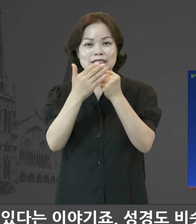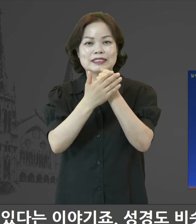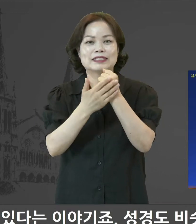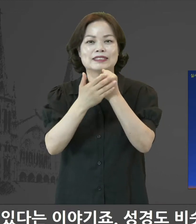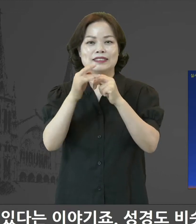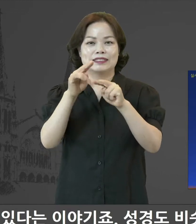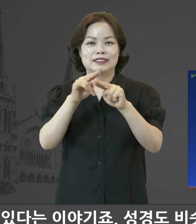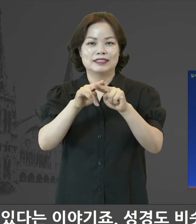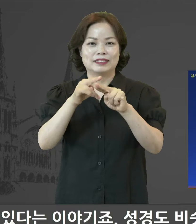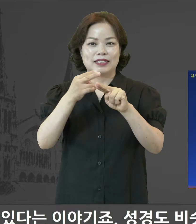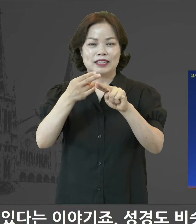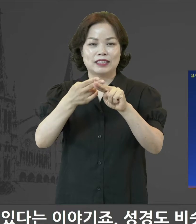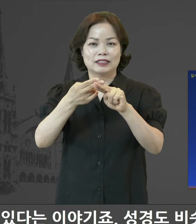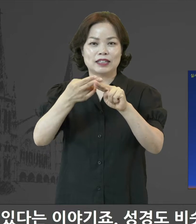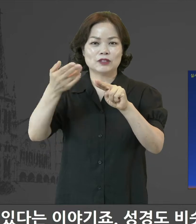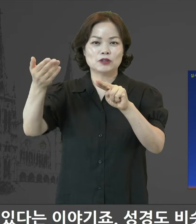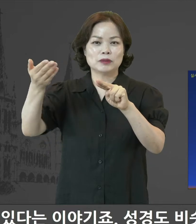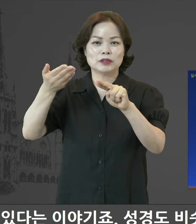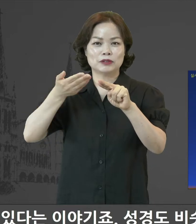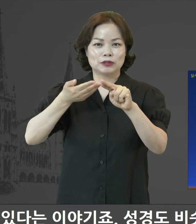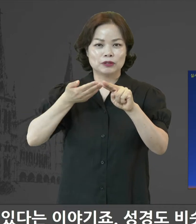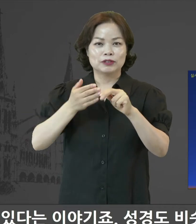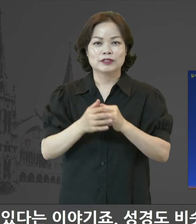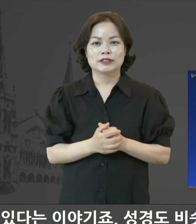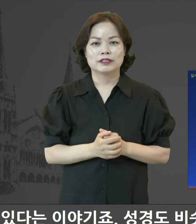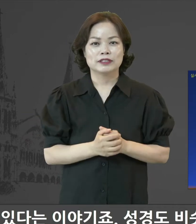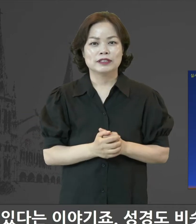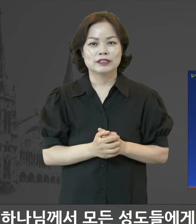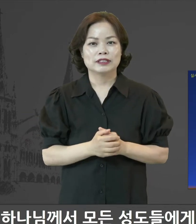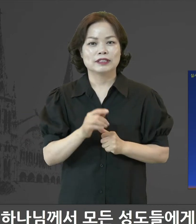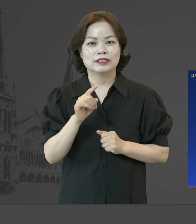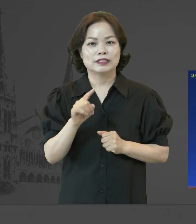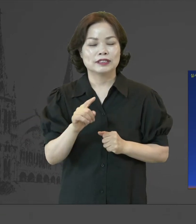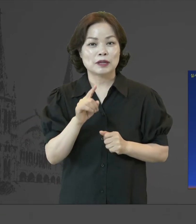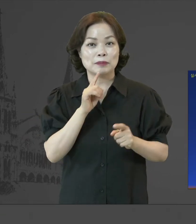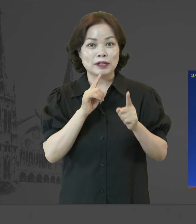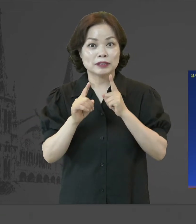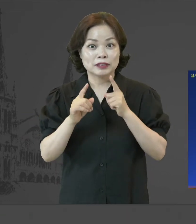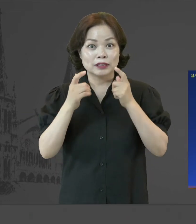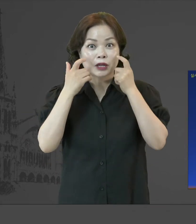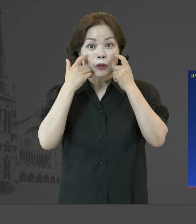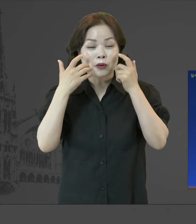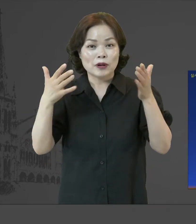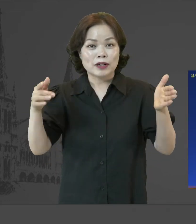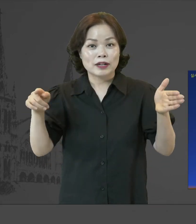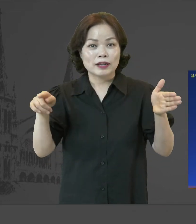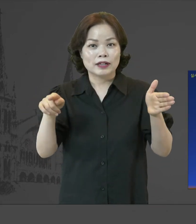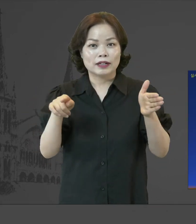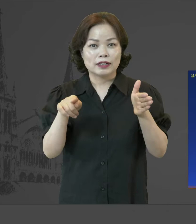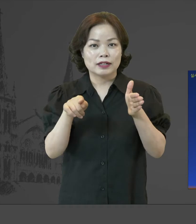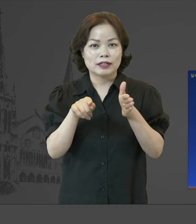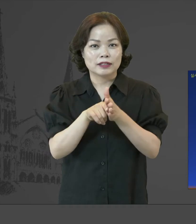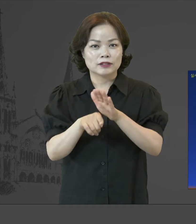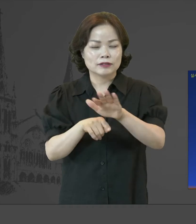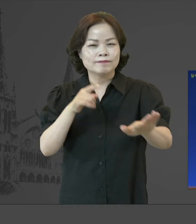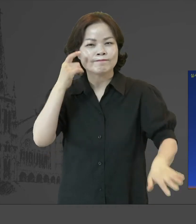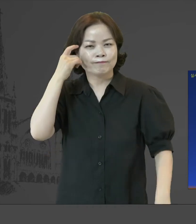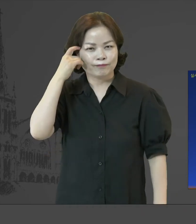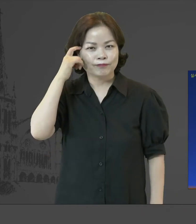은사를 주셨다라고 얘기를 합니다. 자, 이 말씀이 확실하기 때문에 우리 한번 생각해